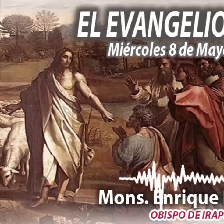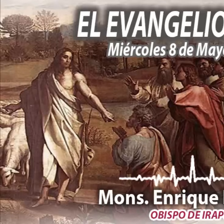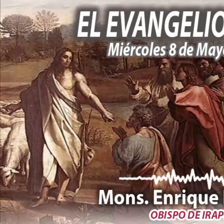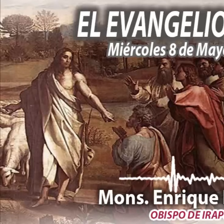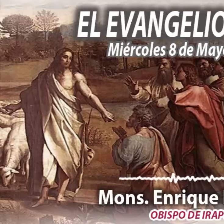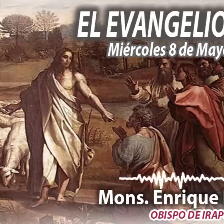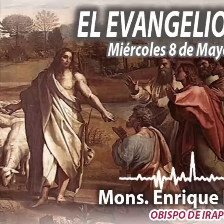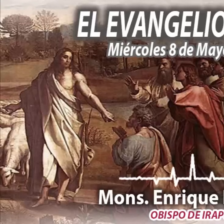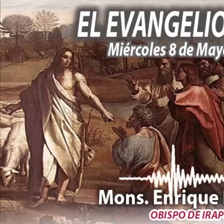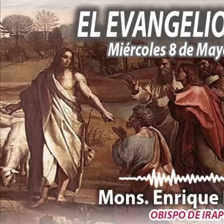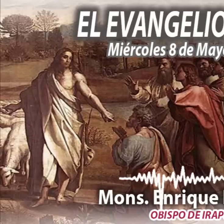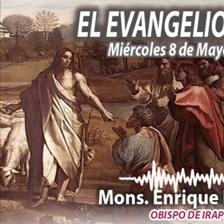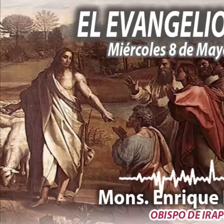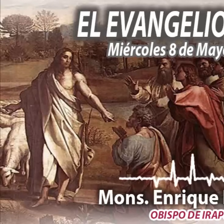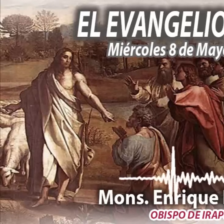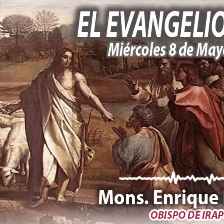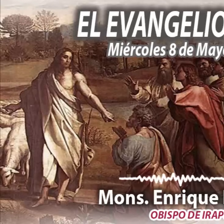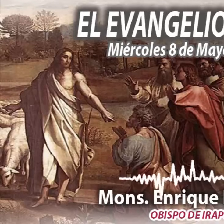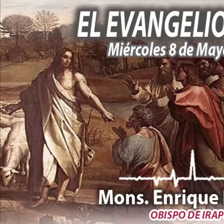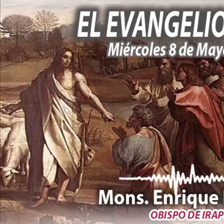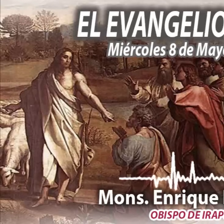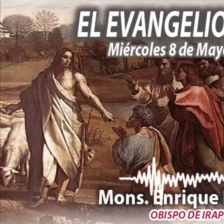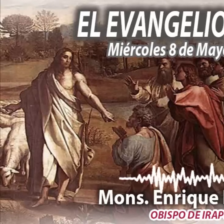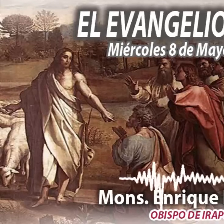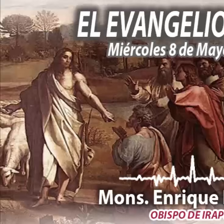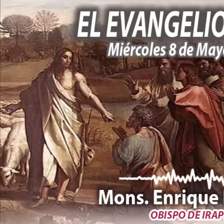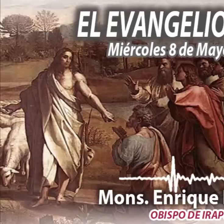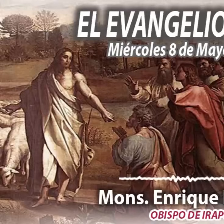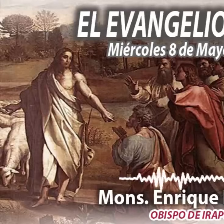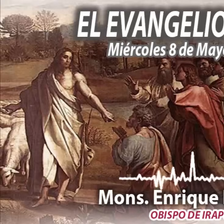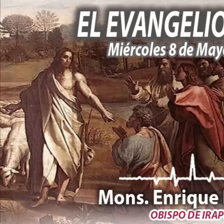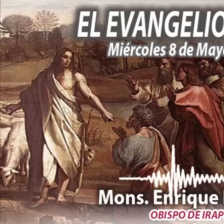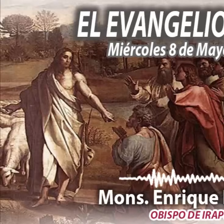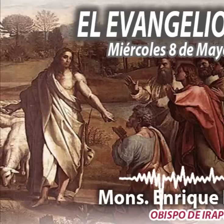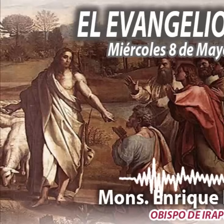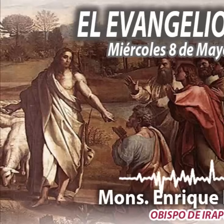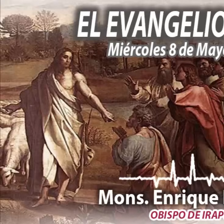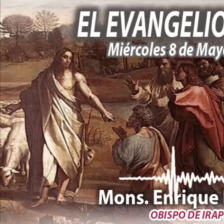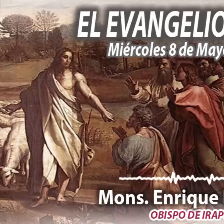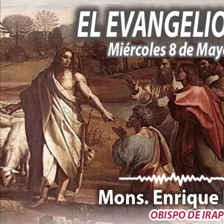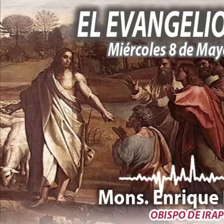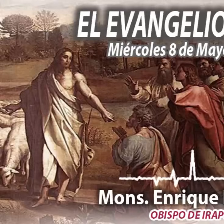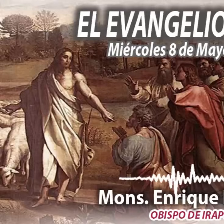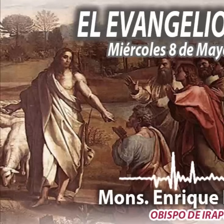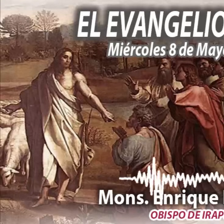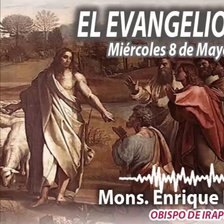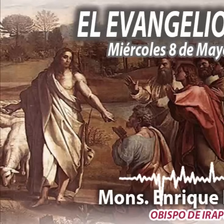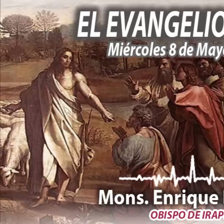Dispuso Dios en su sabiduría revelarse a sí mismo y dar a conocer el misterio de su voluntad.